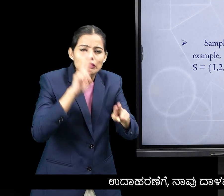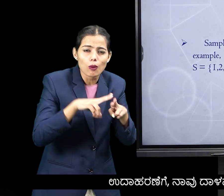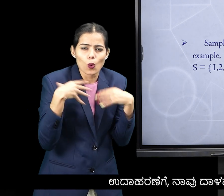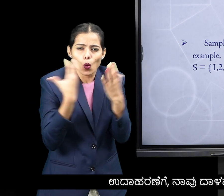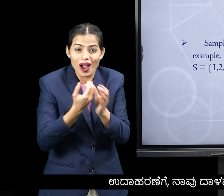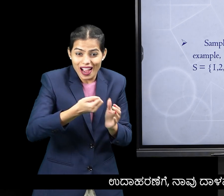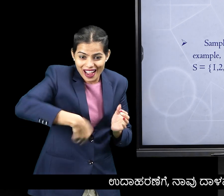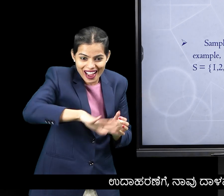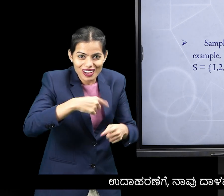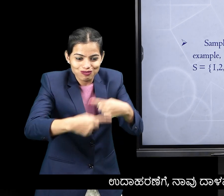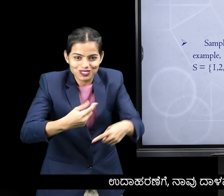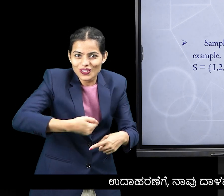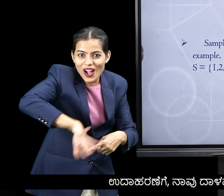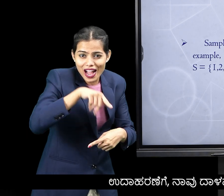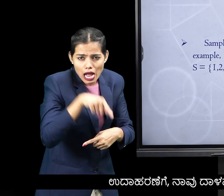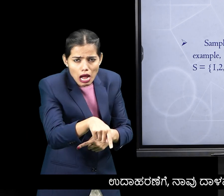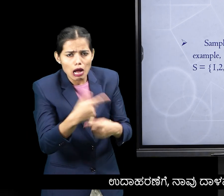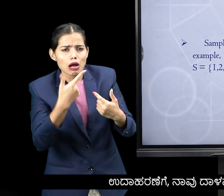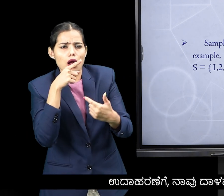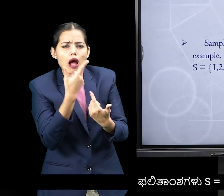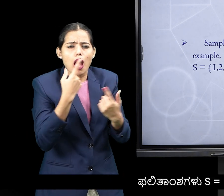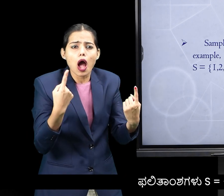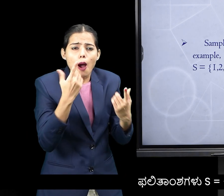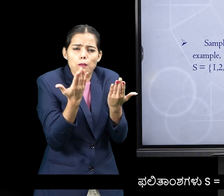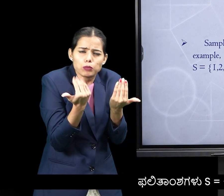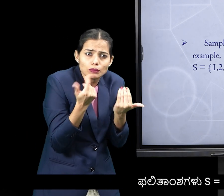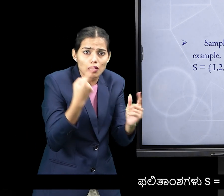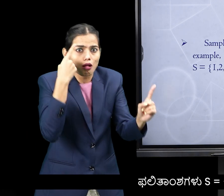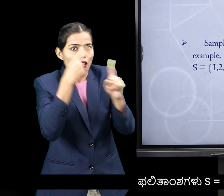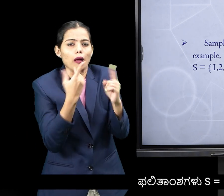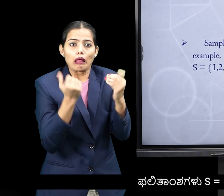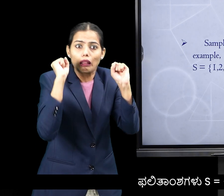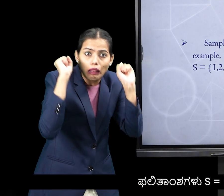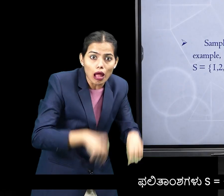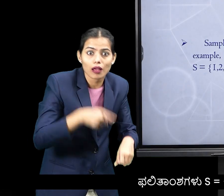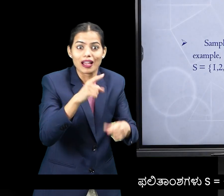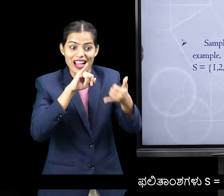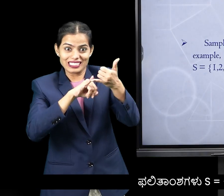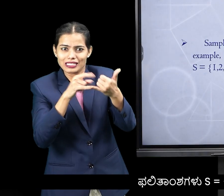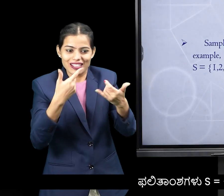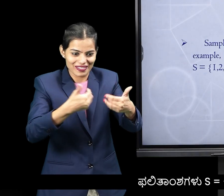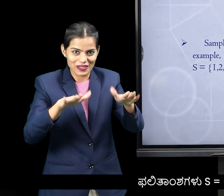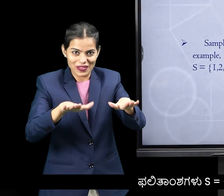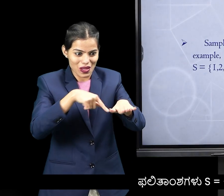ಉದಾಹರಣೆಗೆ, ನಾವು ದಾಳವನ್ನ ಉರುಳಿಸಿದರೆ ಸಂಭವನೀಯ ಫಲಿತಾಂಶಗಳು S 1 2 3 4 5 6 ಆಗಿರಬಹುದು.